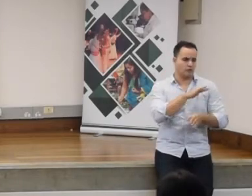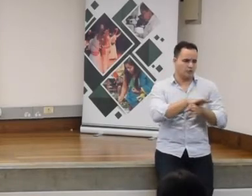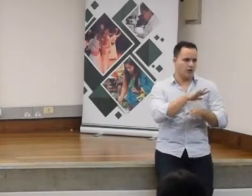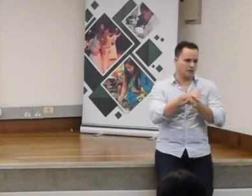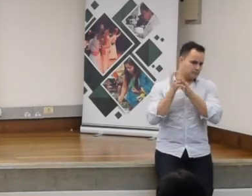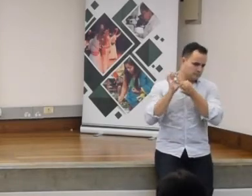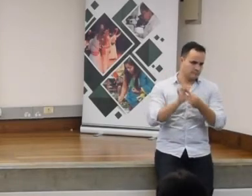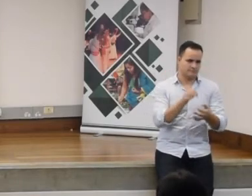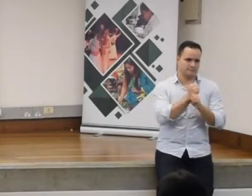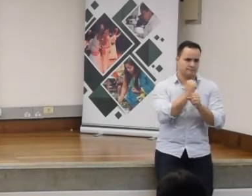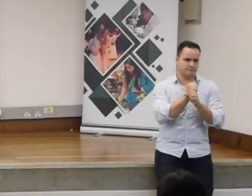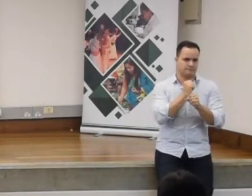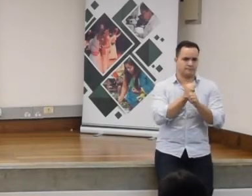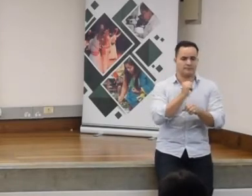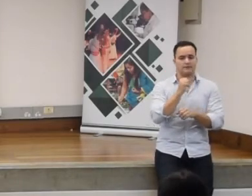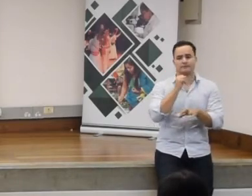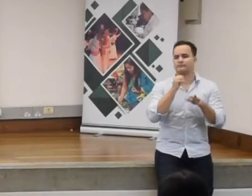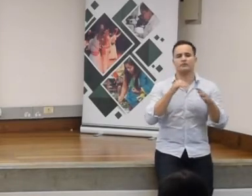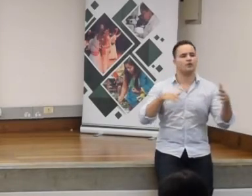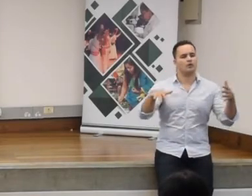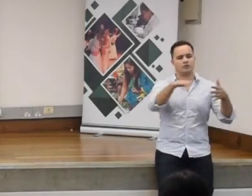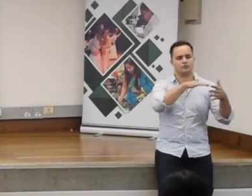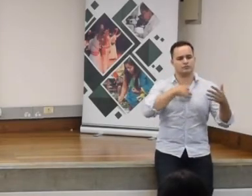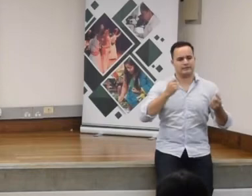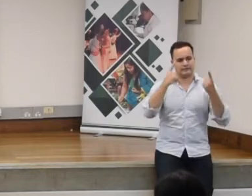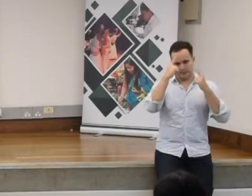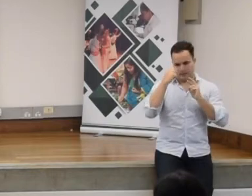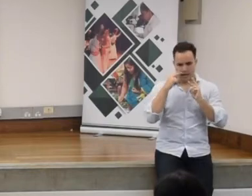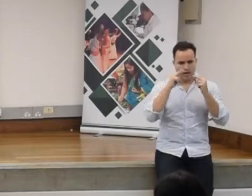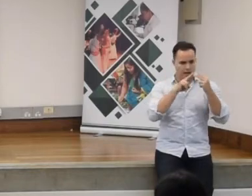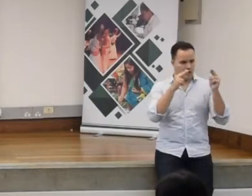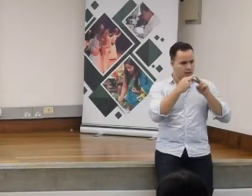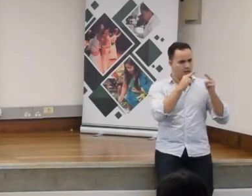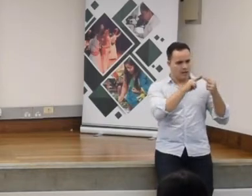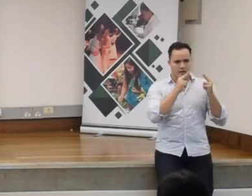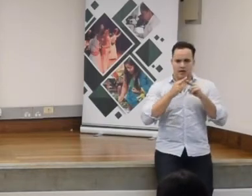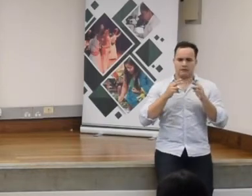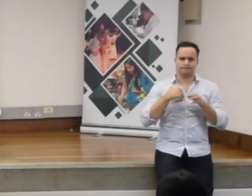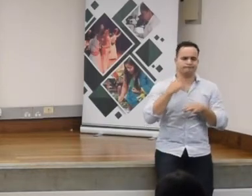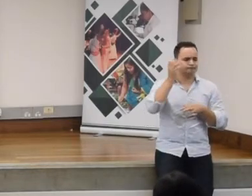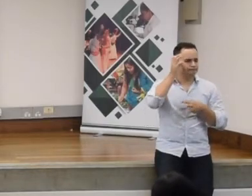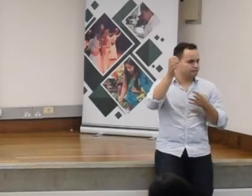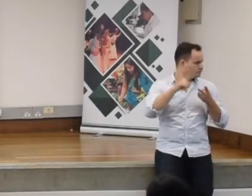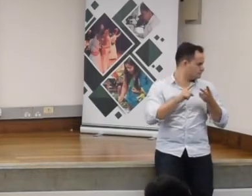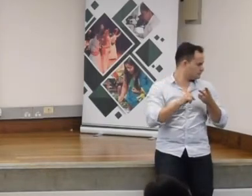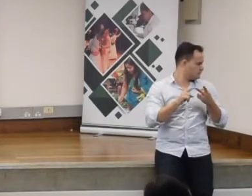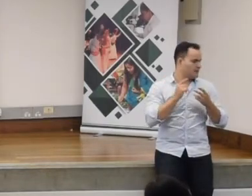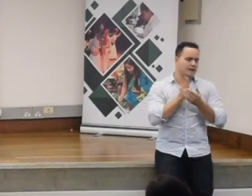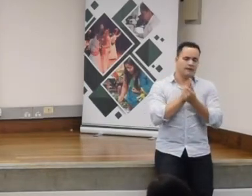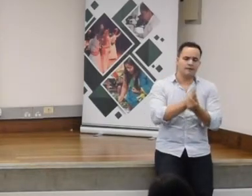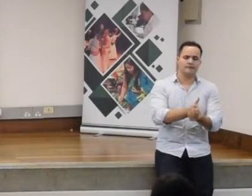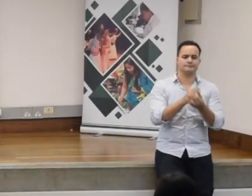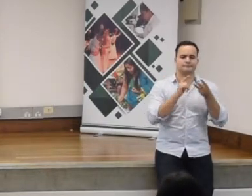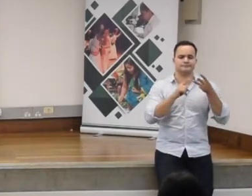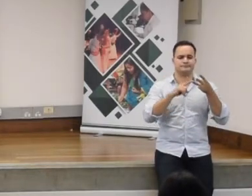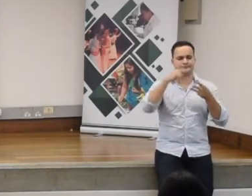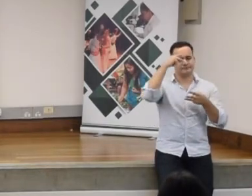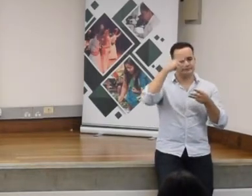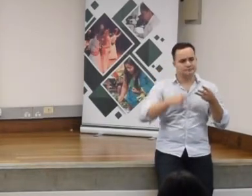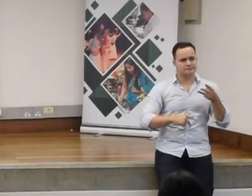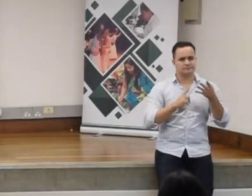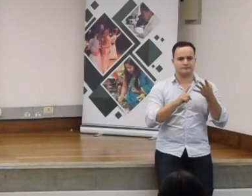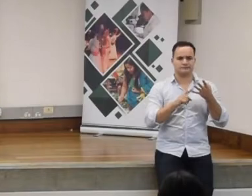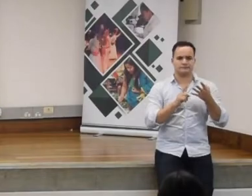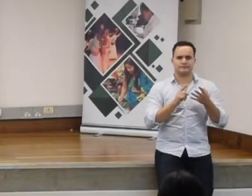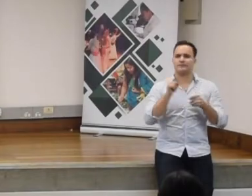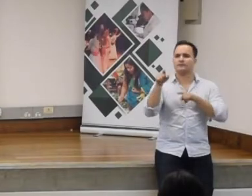reconocernos como parte, digamos, de un trabajo que tiene conceptos, metodologías, historias,